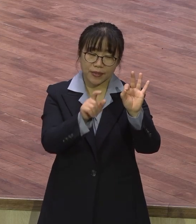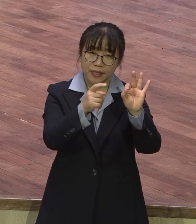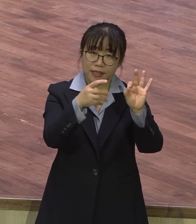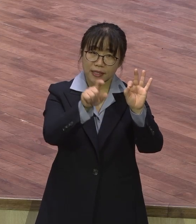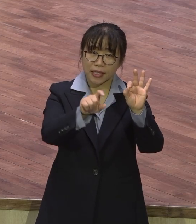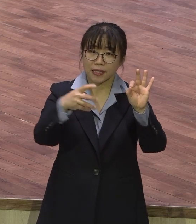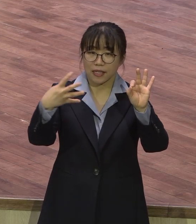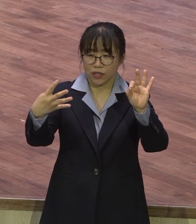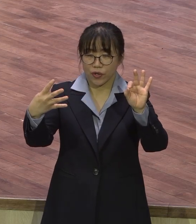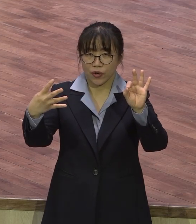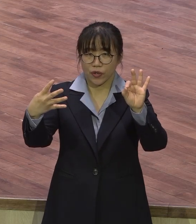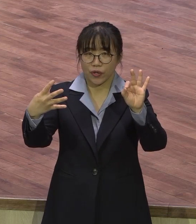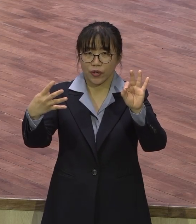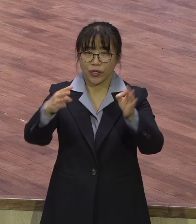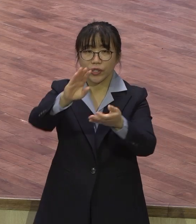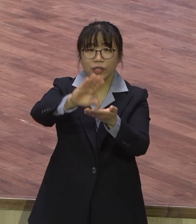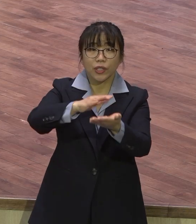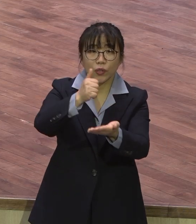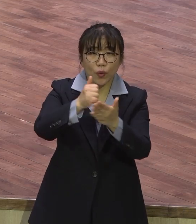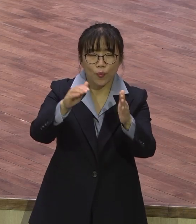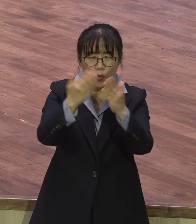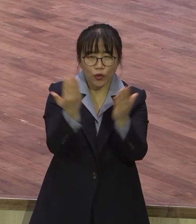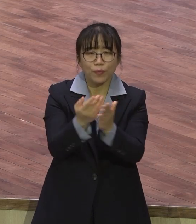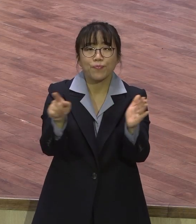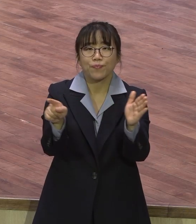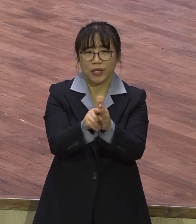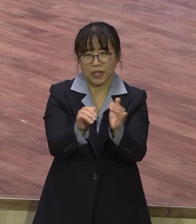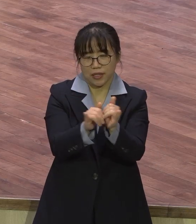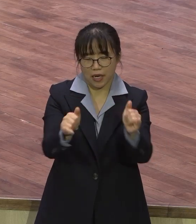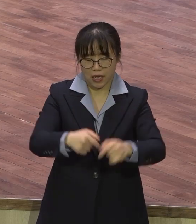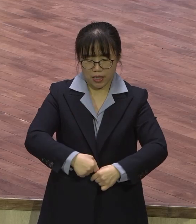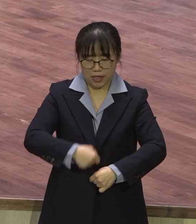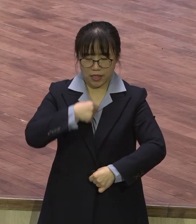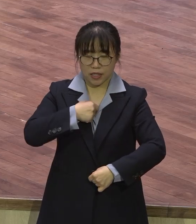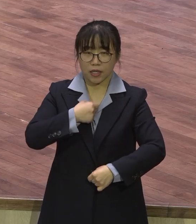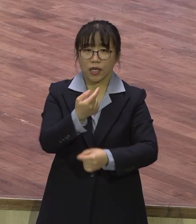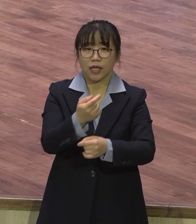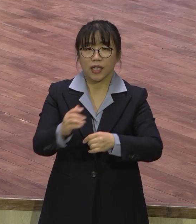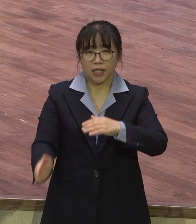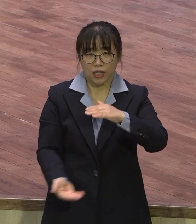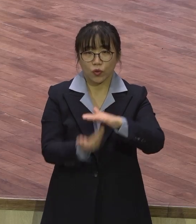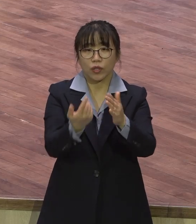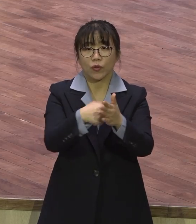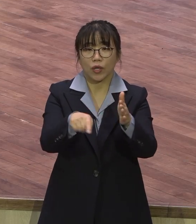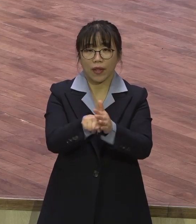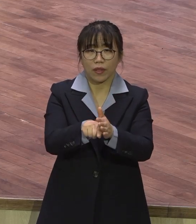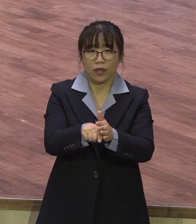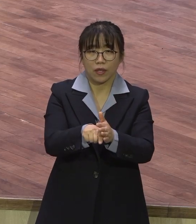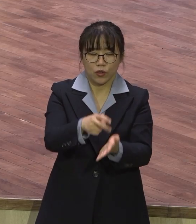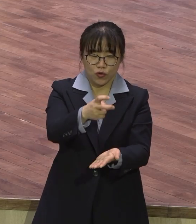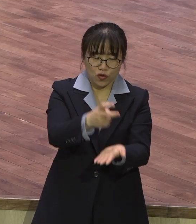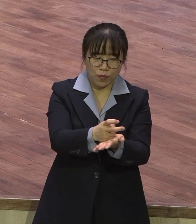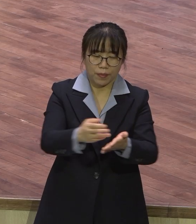그리스도는 모든 믿는 자에게 의리를 이루기 위하여 율법의 마침이 되시니라